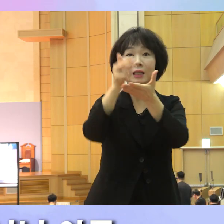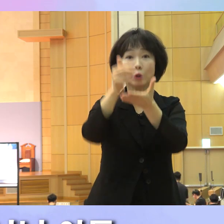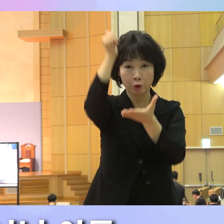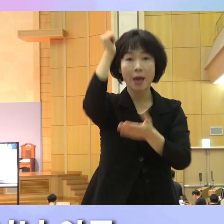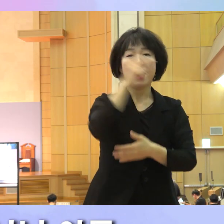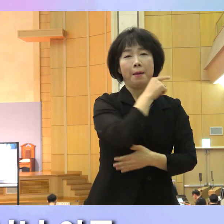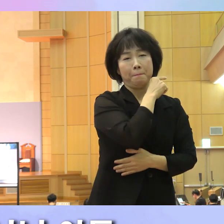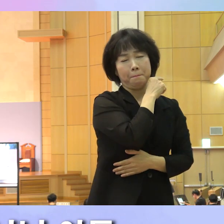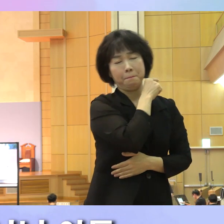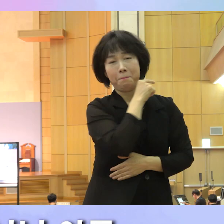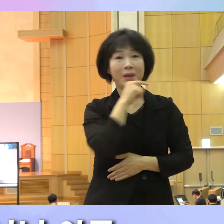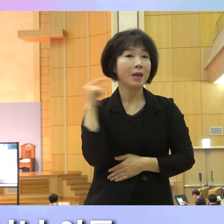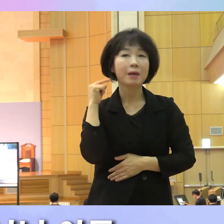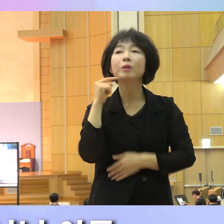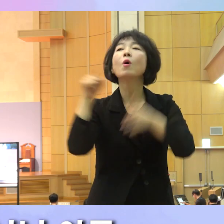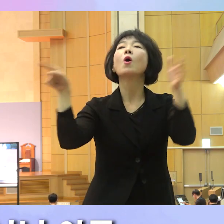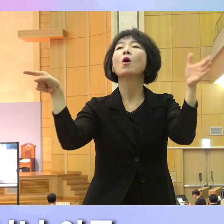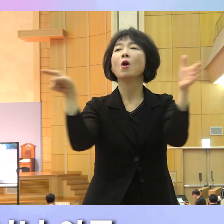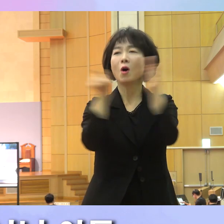피